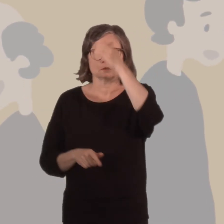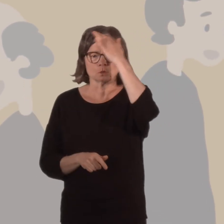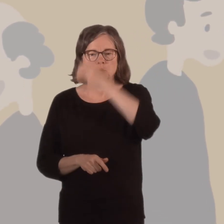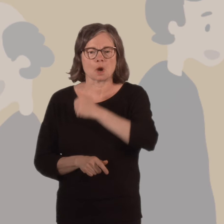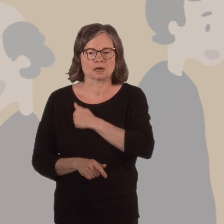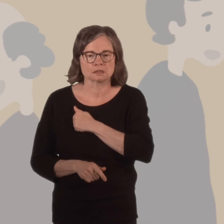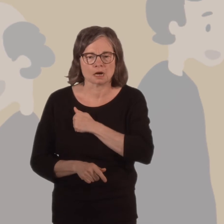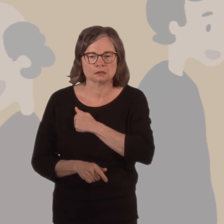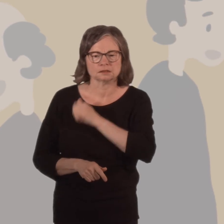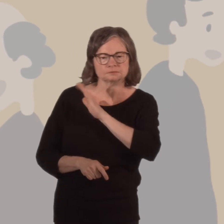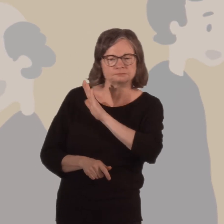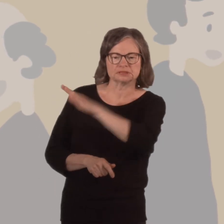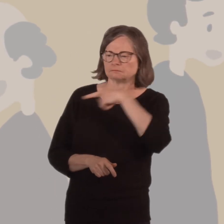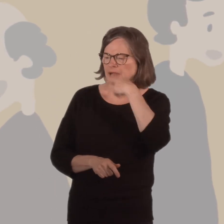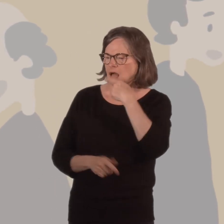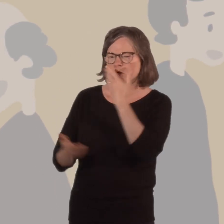parlent sont bien des Galiléens?